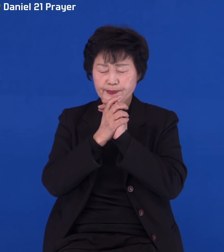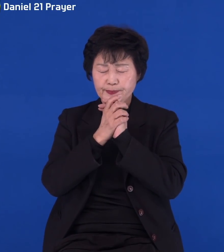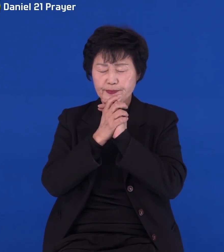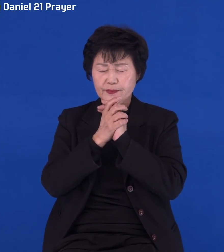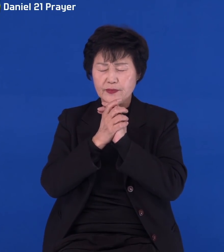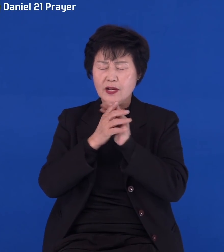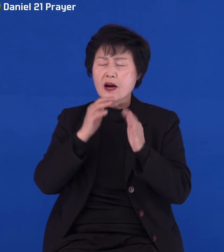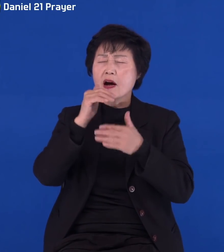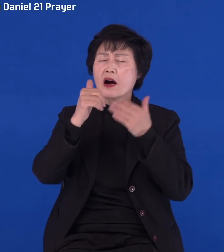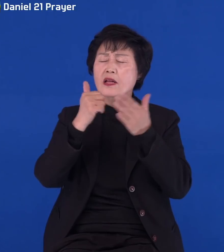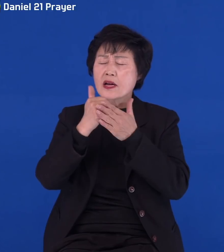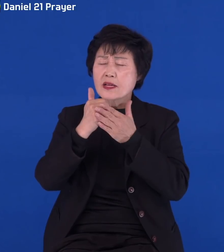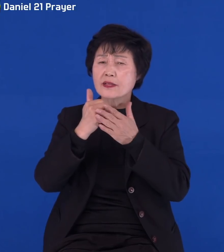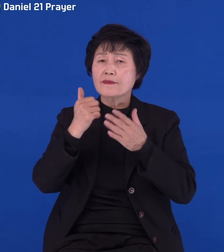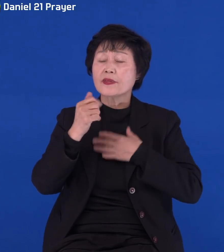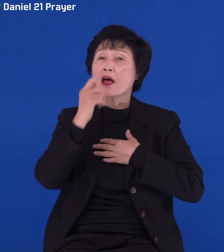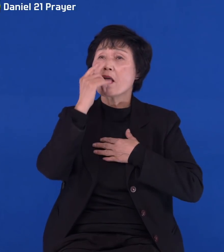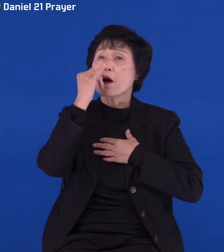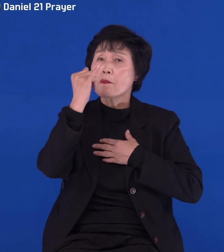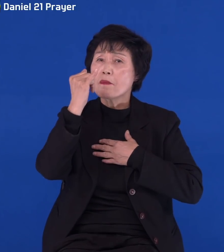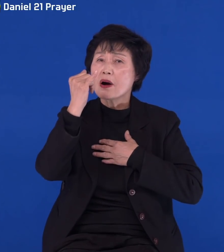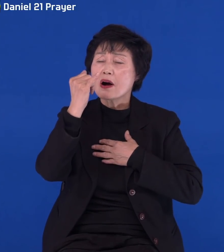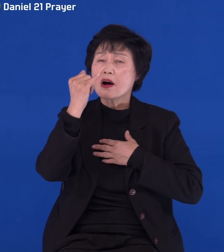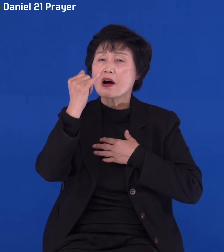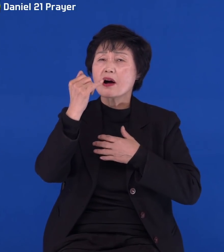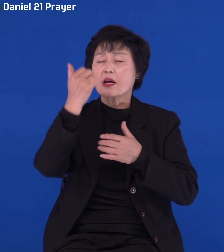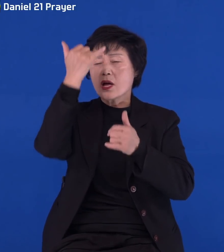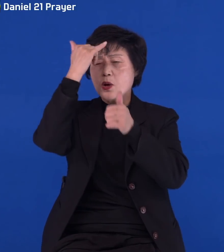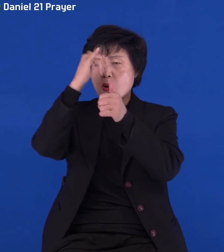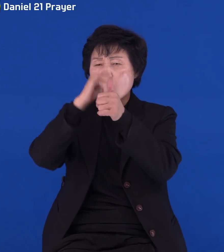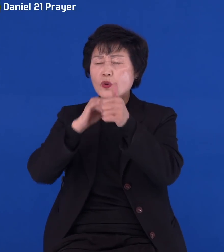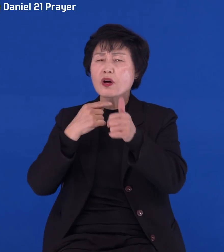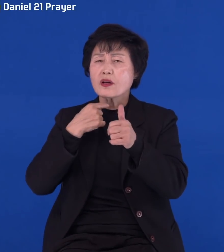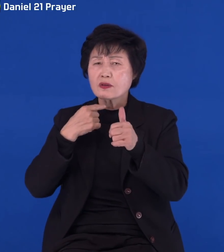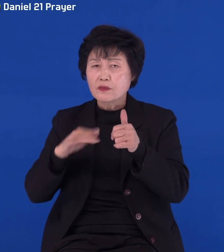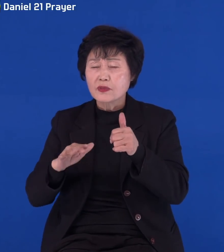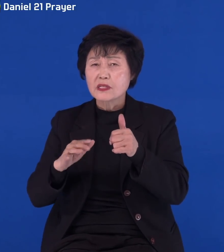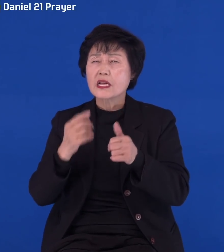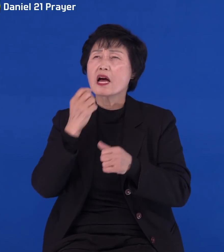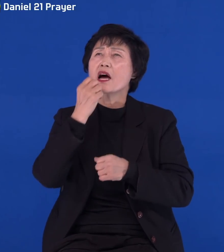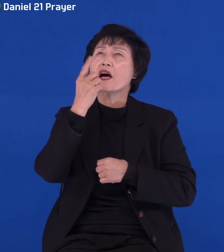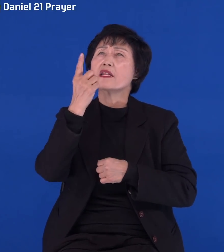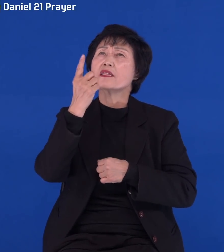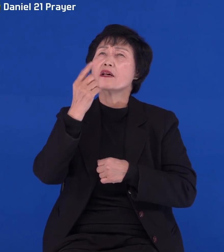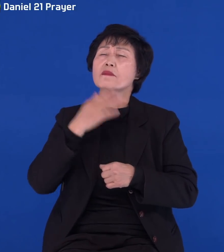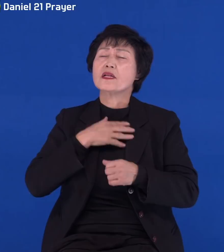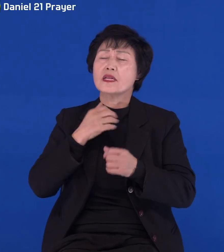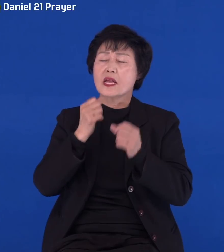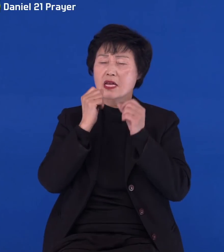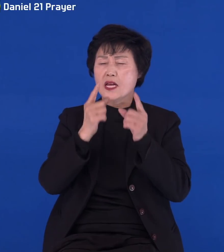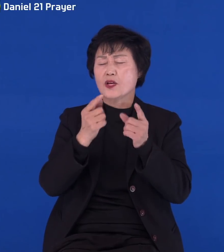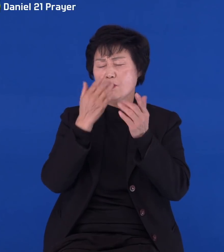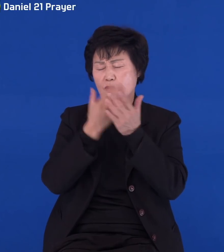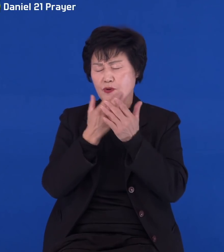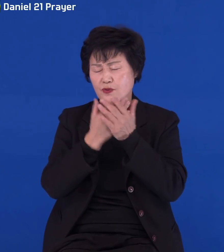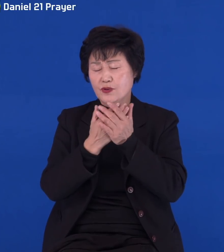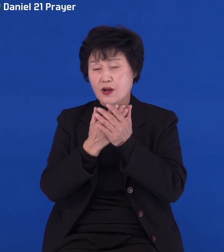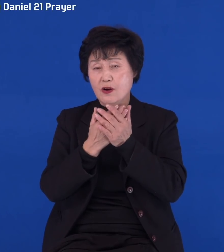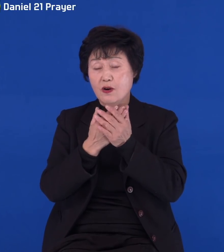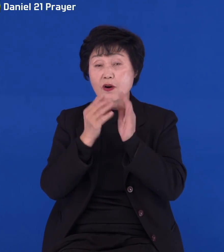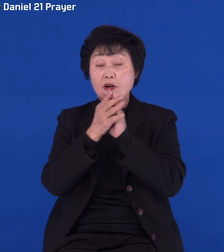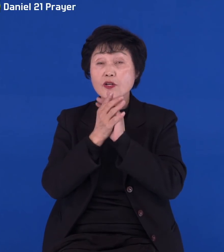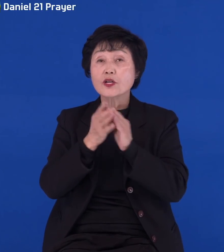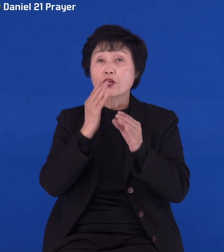효도한 적이 한 번도 없는데 한 달만 기회를 주십시오. 한 달만 기회를 주십시오. 그리고 기도하는데 병원에서